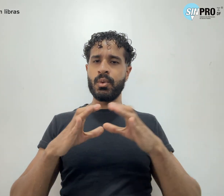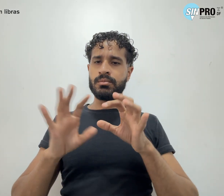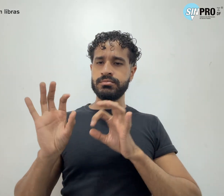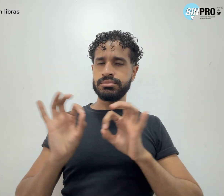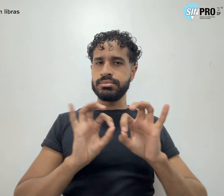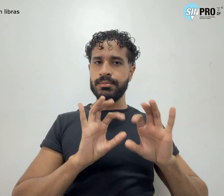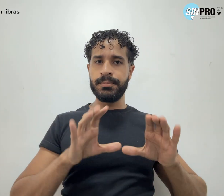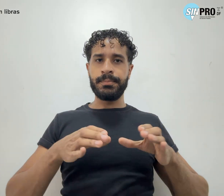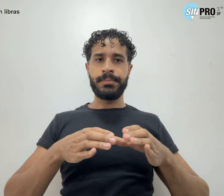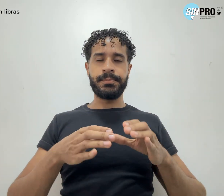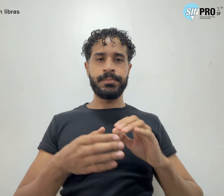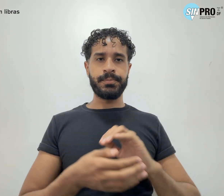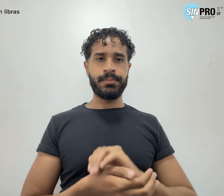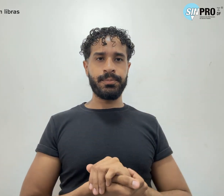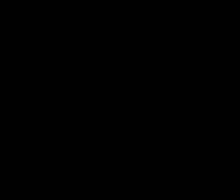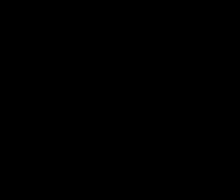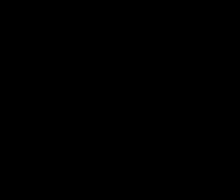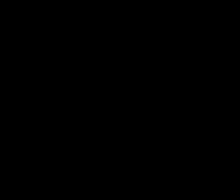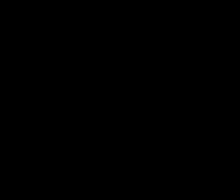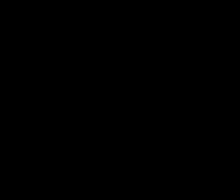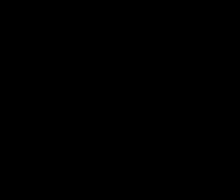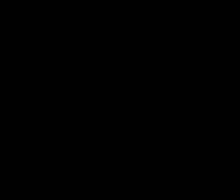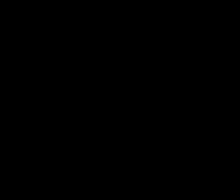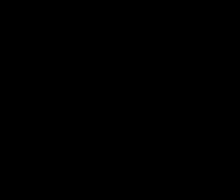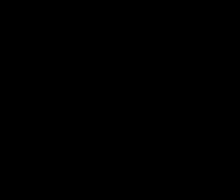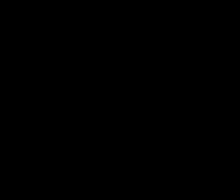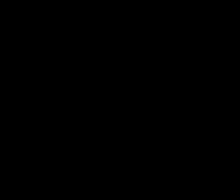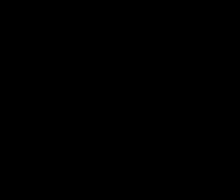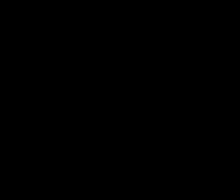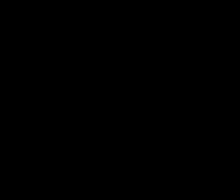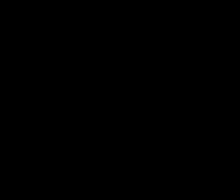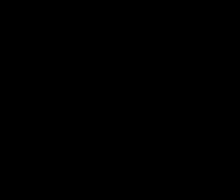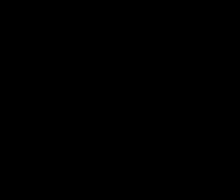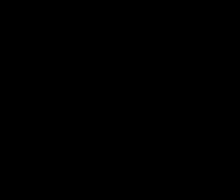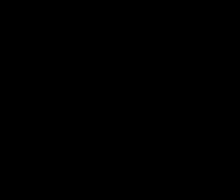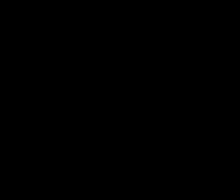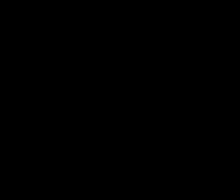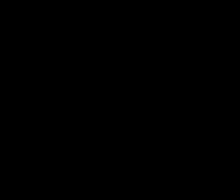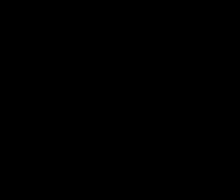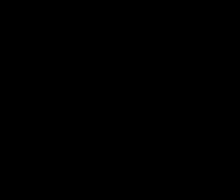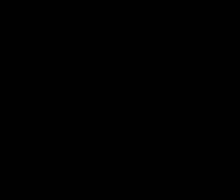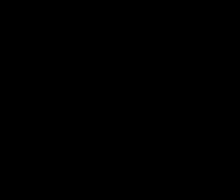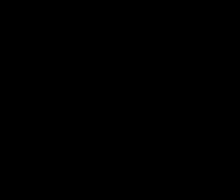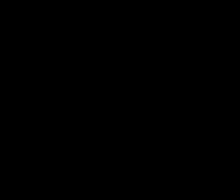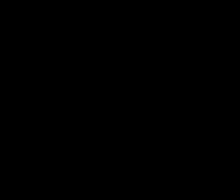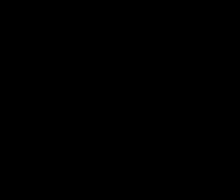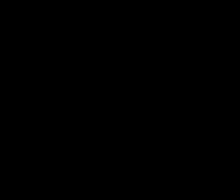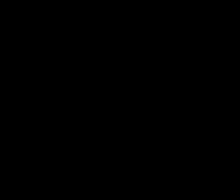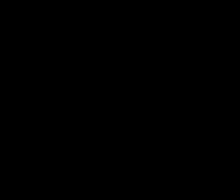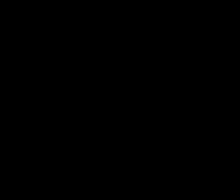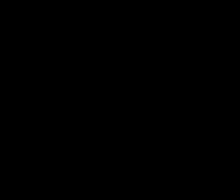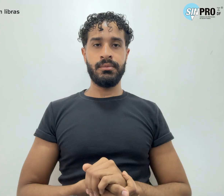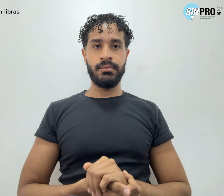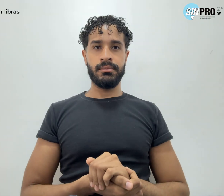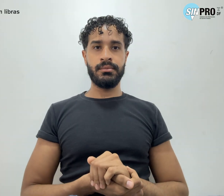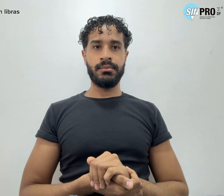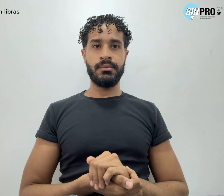coletiva. Para Ana Cristina, a escola é um dos principais